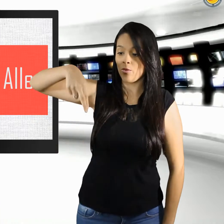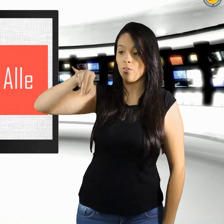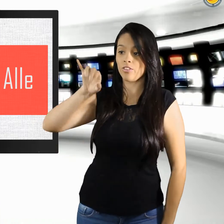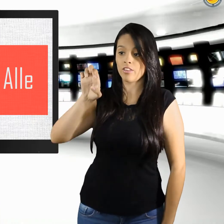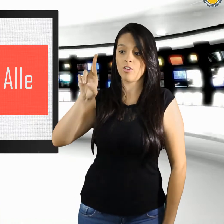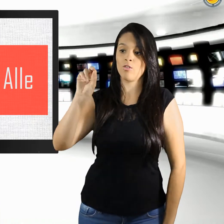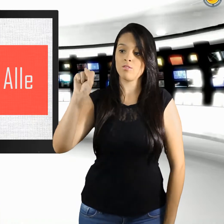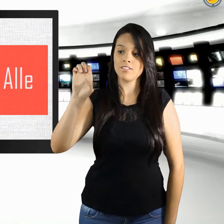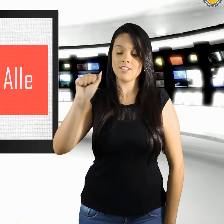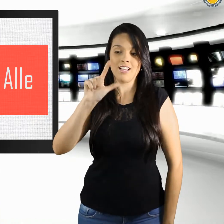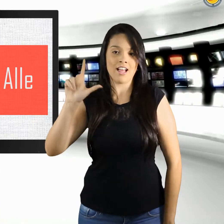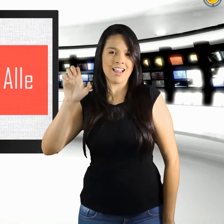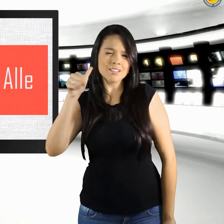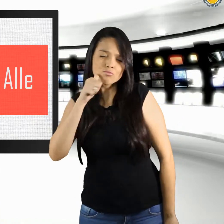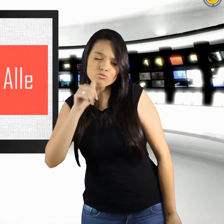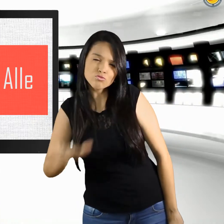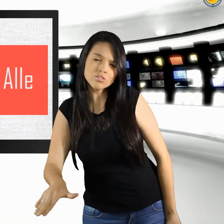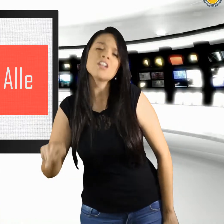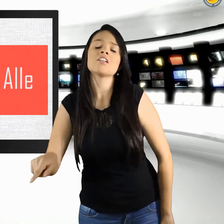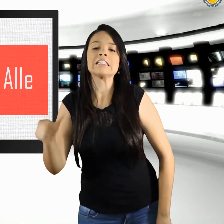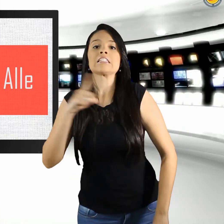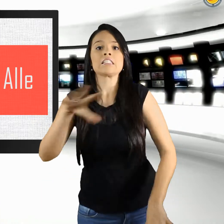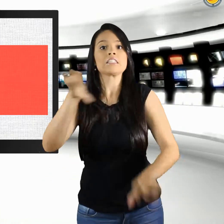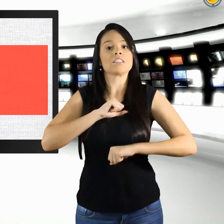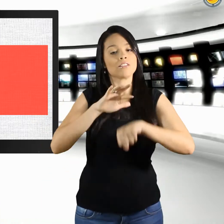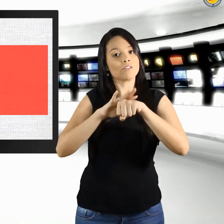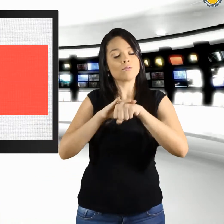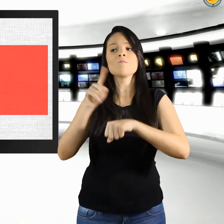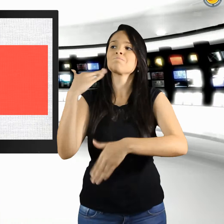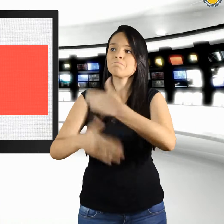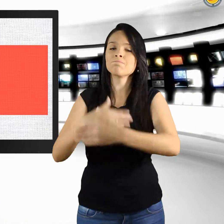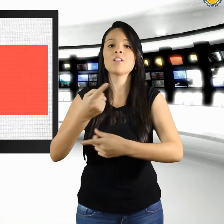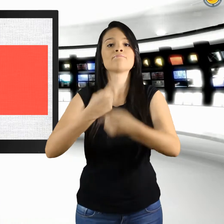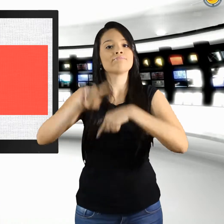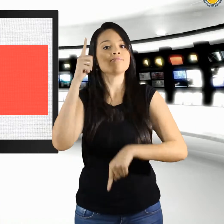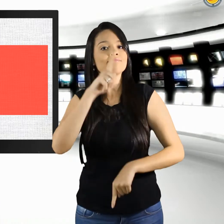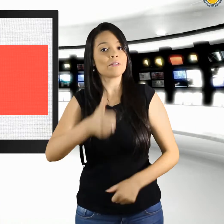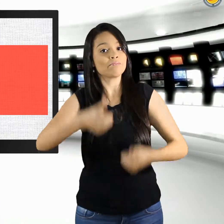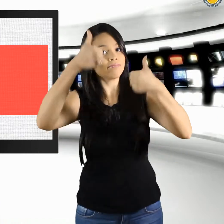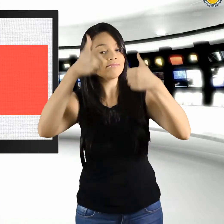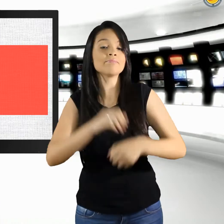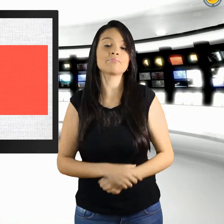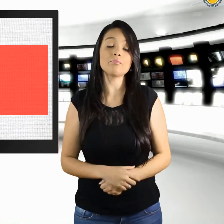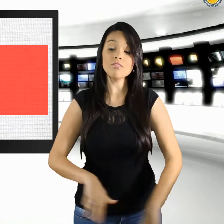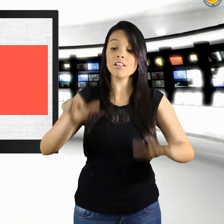um ano mostra como vem superando os obstáculos após a enfermidade que deixou sequelas em setembro de